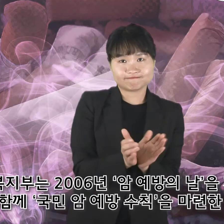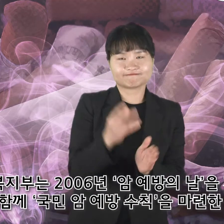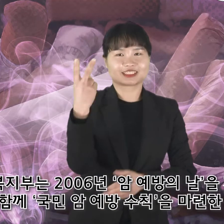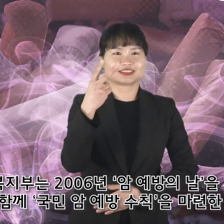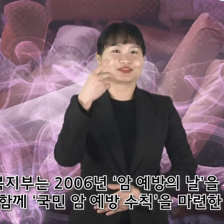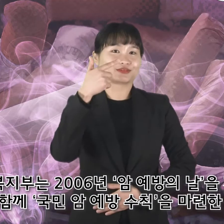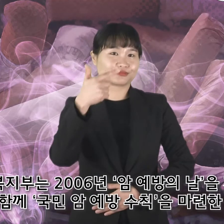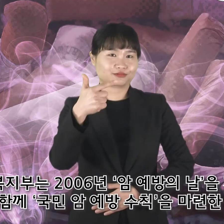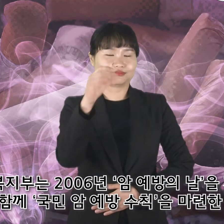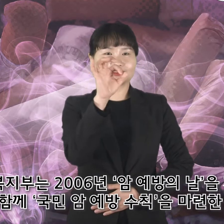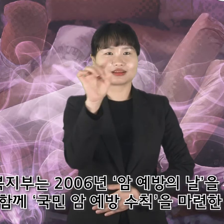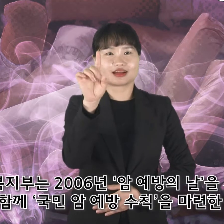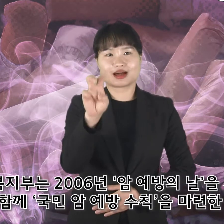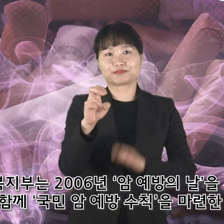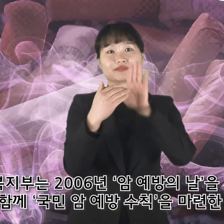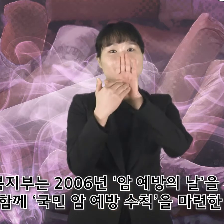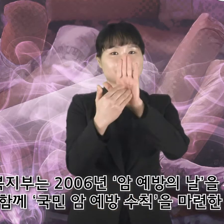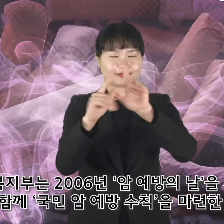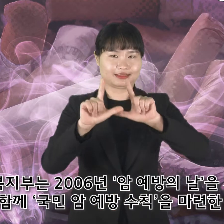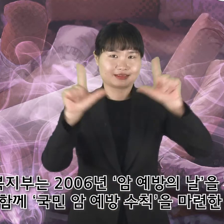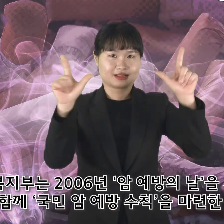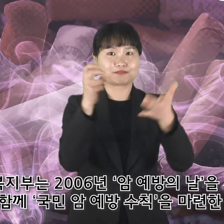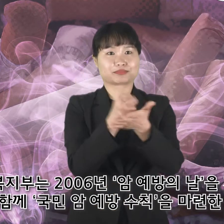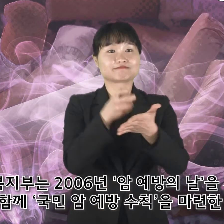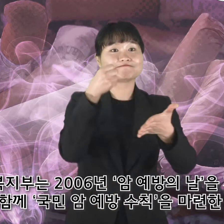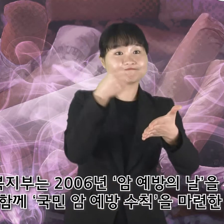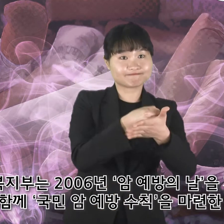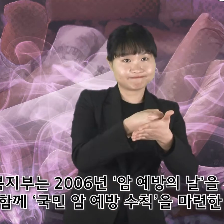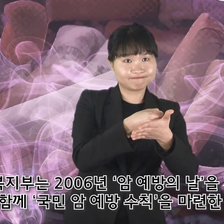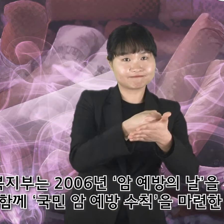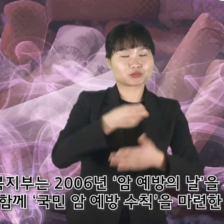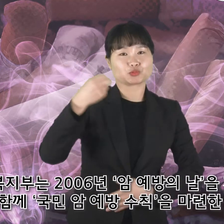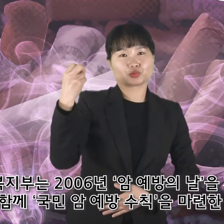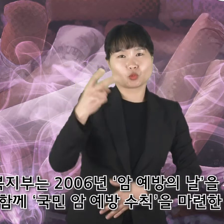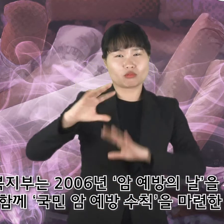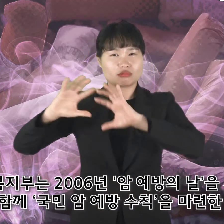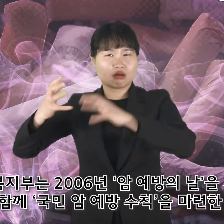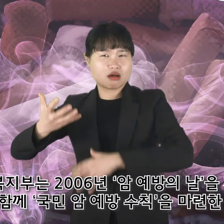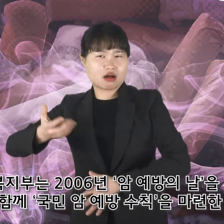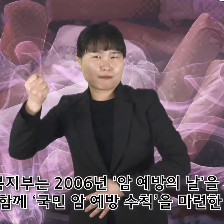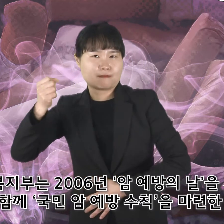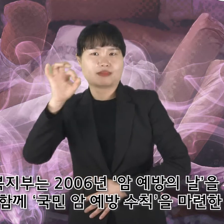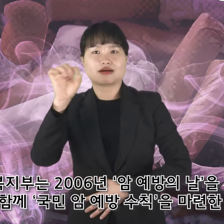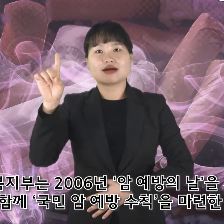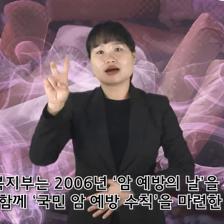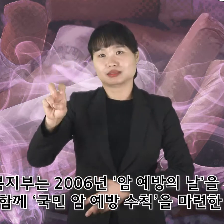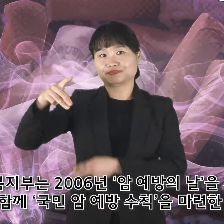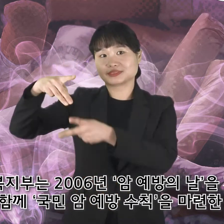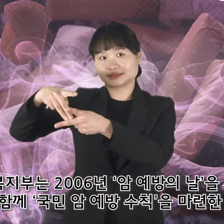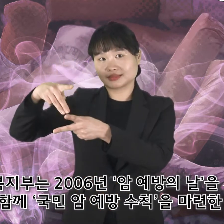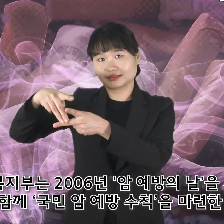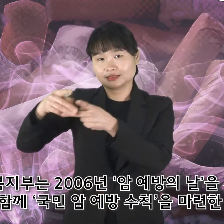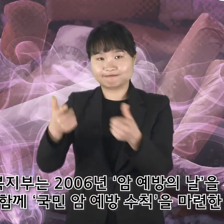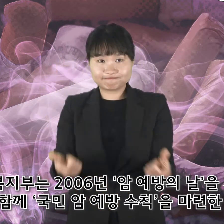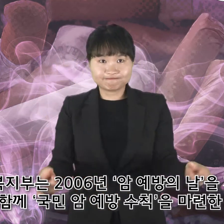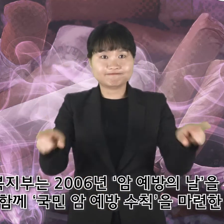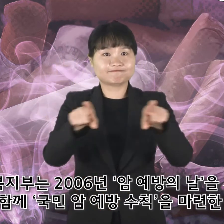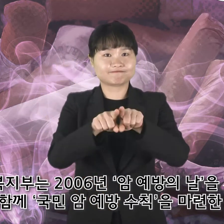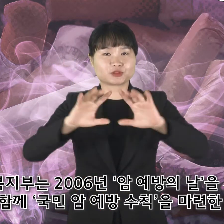이에 보건복지부는 2006년 암 예방의 날을 제정하며 국립암센터와 함께 국민 암